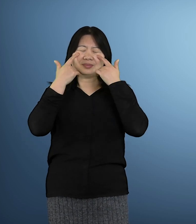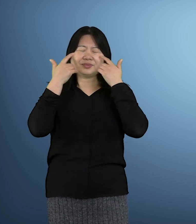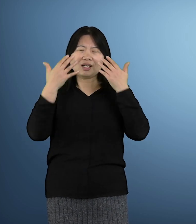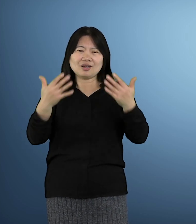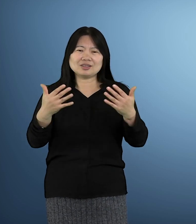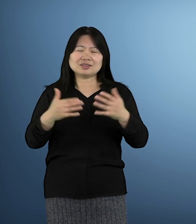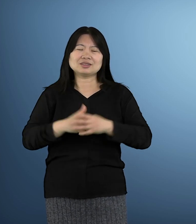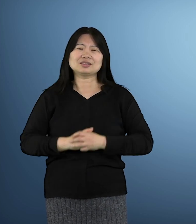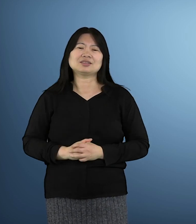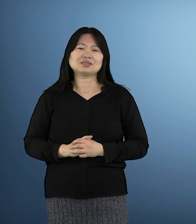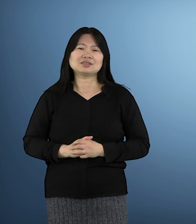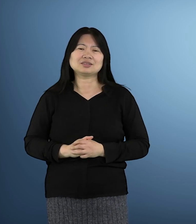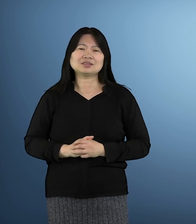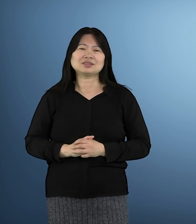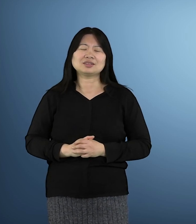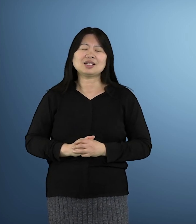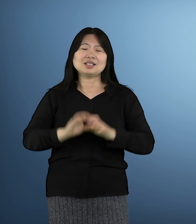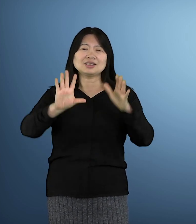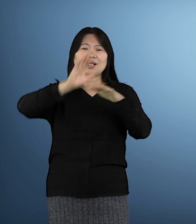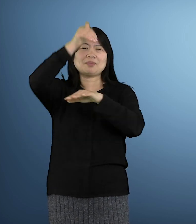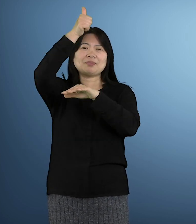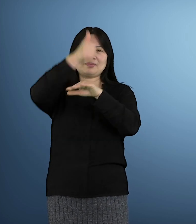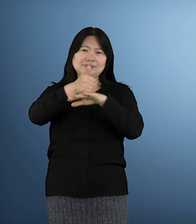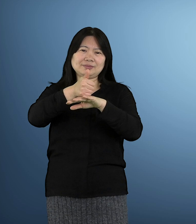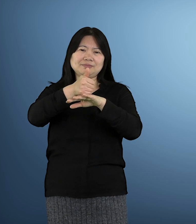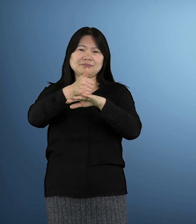분명히 저 종말의 끝에